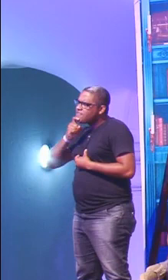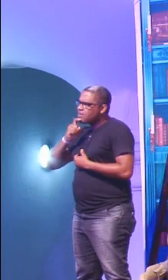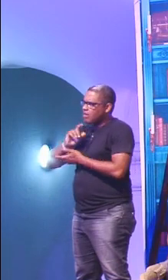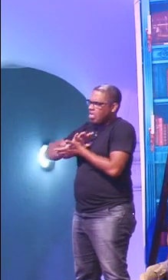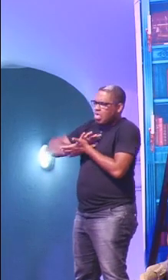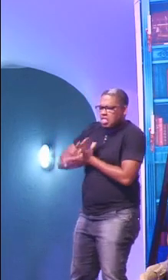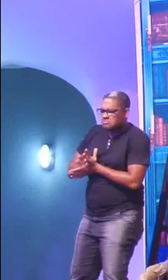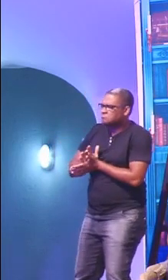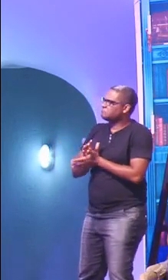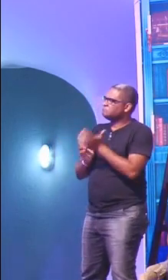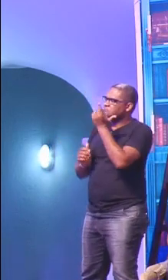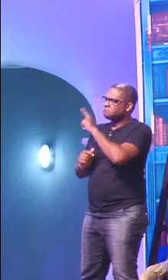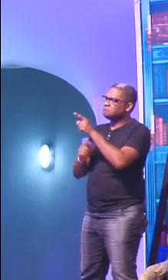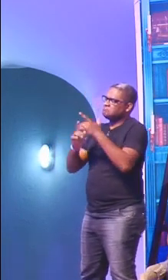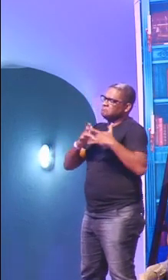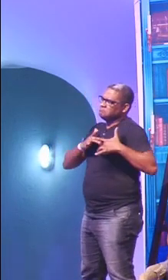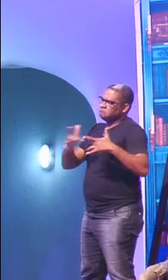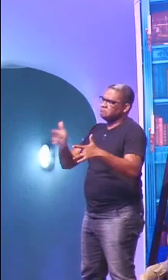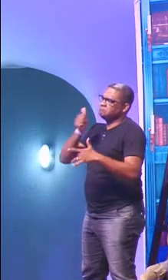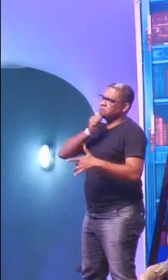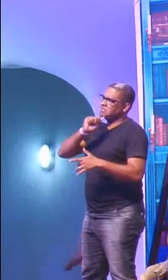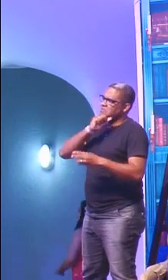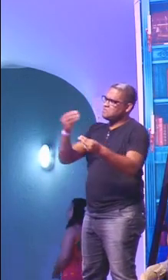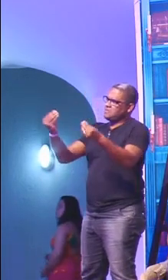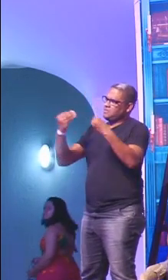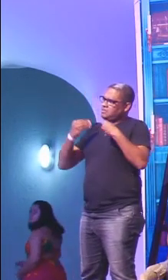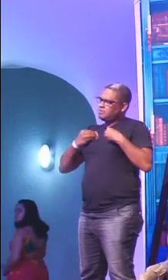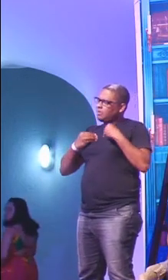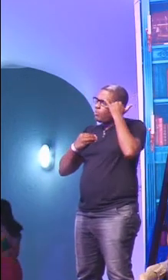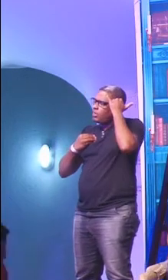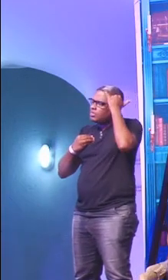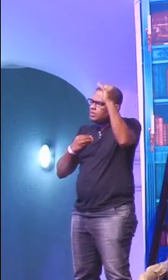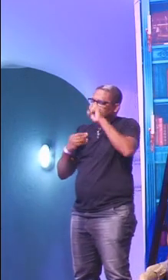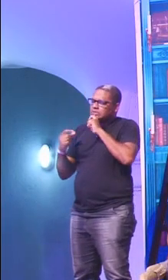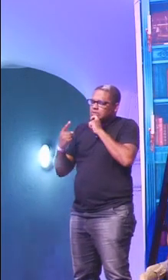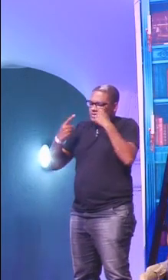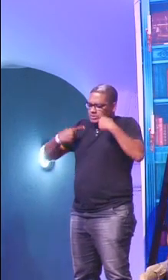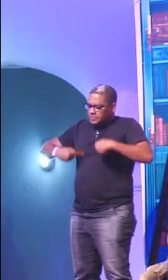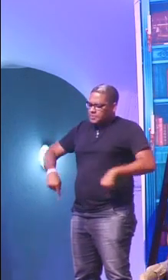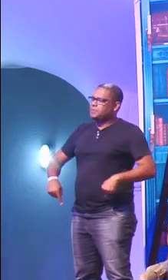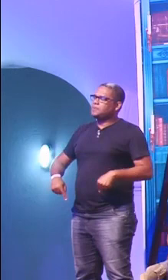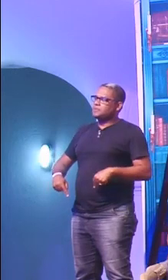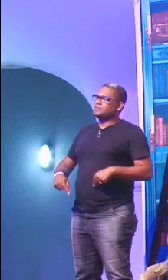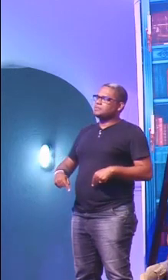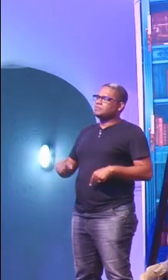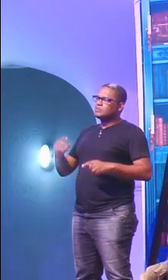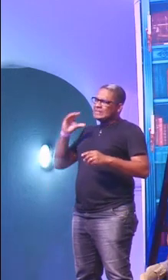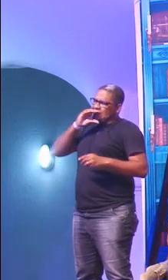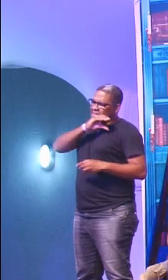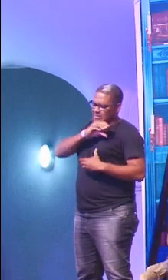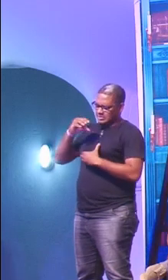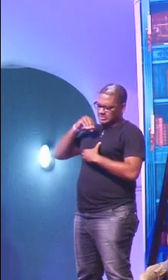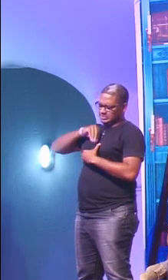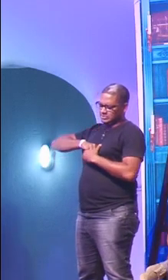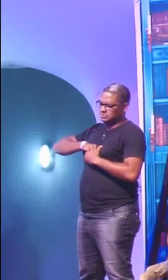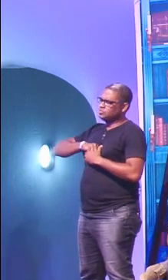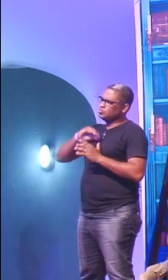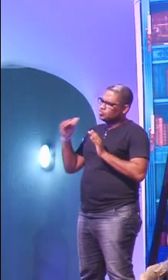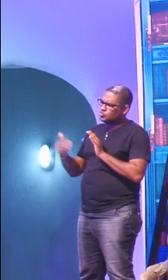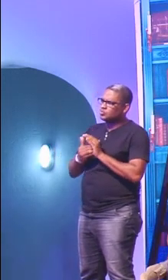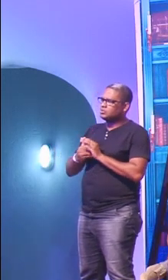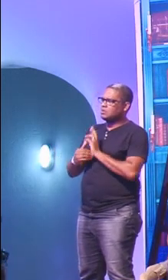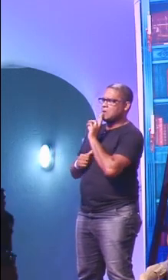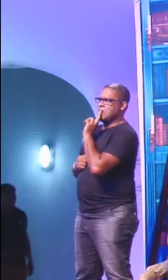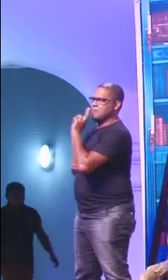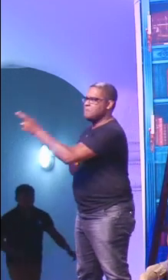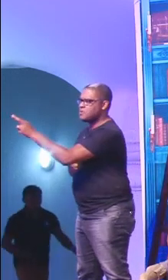que a compaixão de minha mãe. E foi essa ideia que me salvou de congelar o corpo lá fora. Aqueceu tudo aqui dentro. A fala de